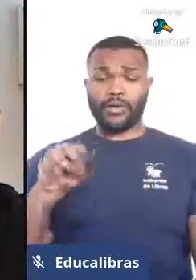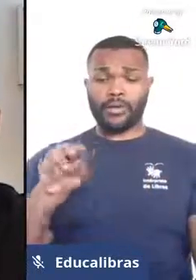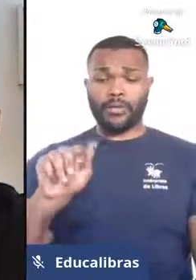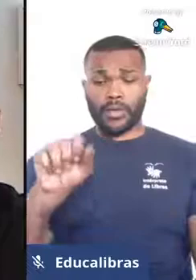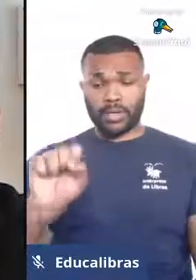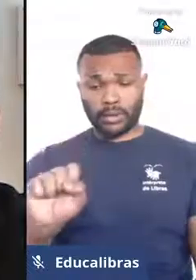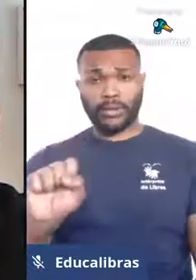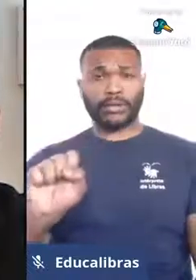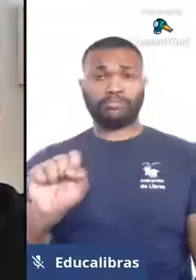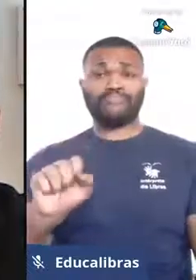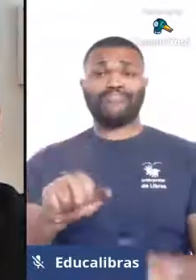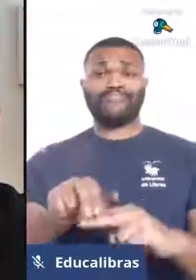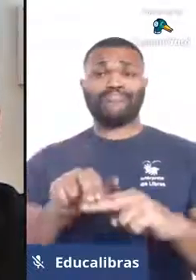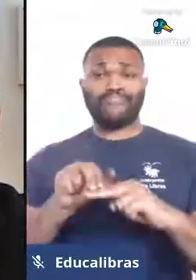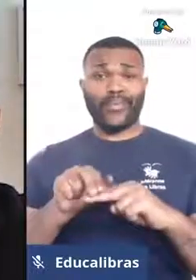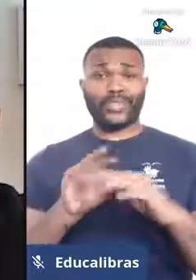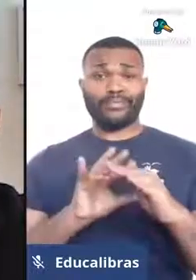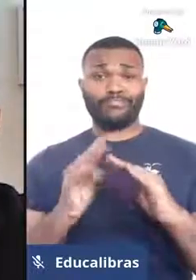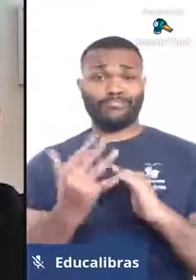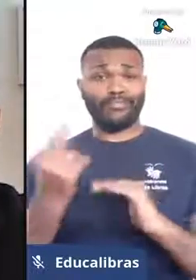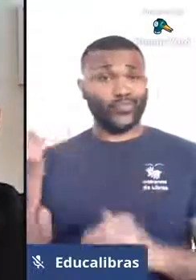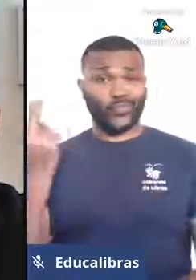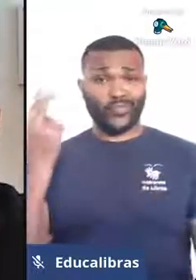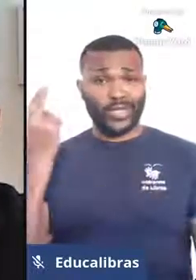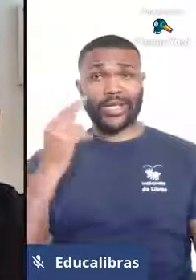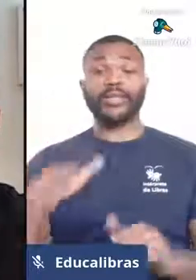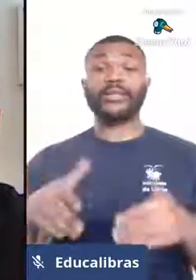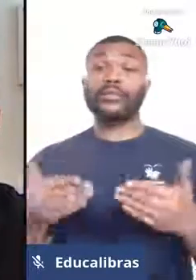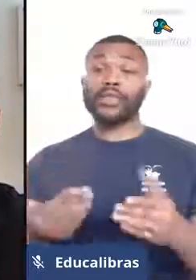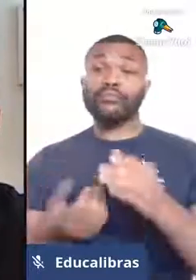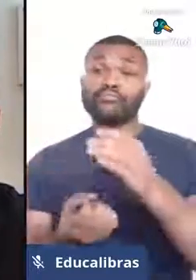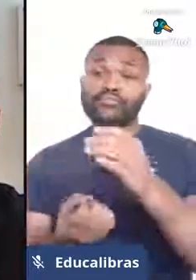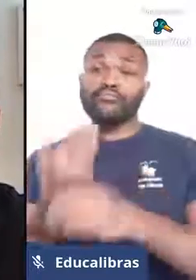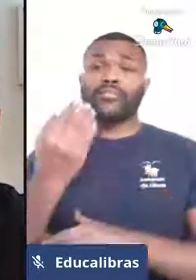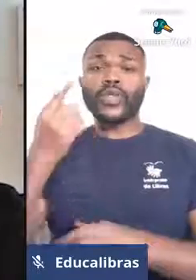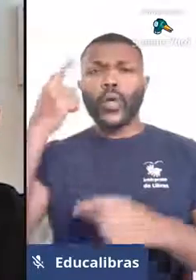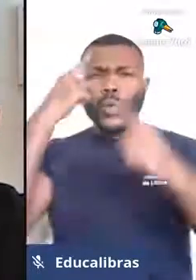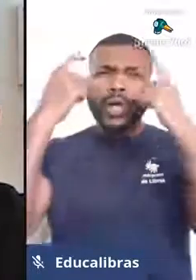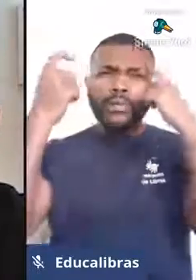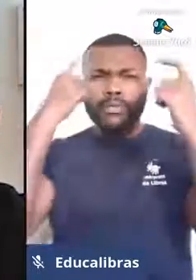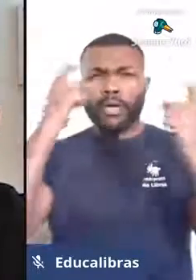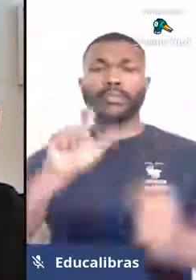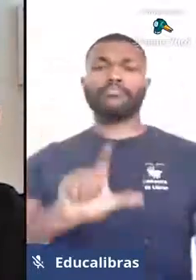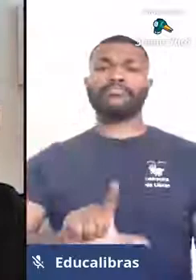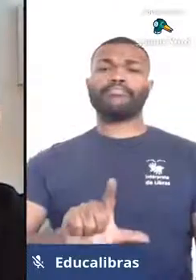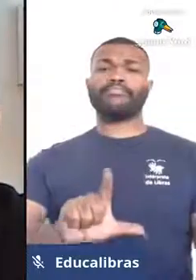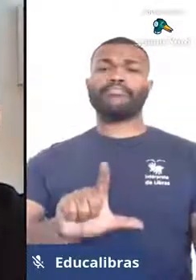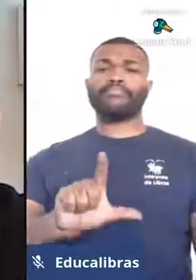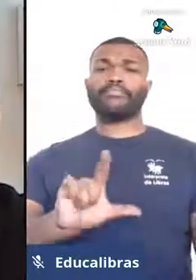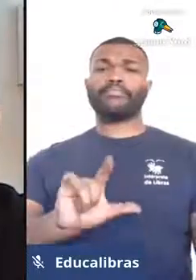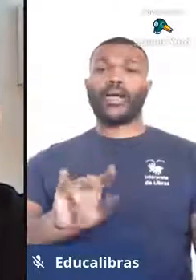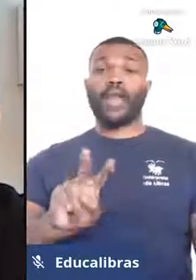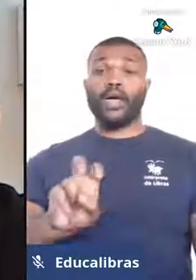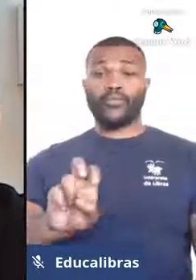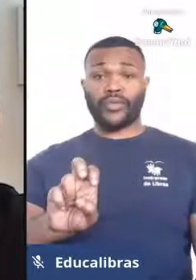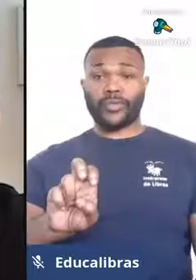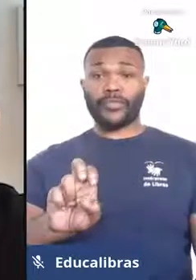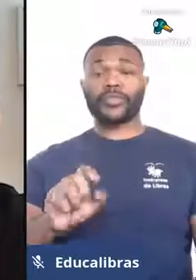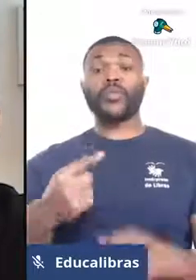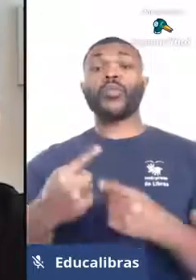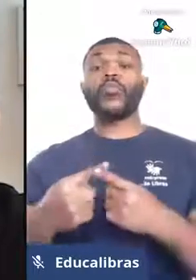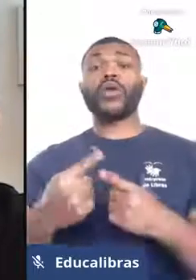resolvemos fazer essas lives. Por quê? Para, mostrar que a gente está